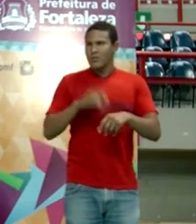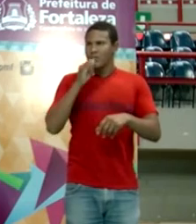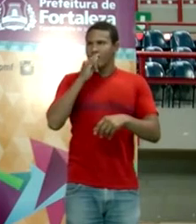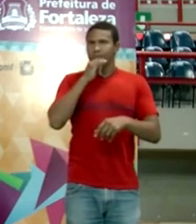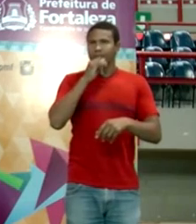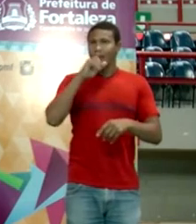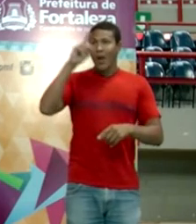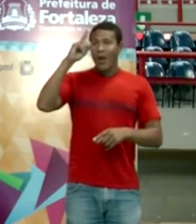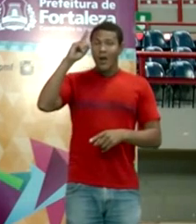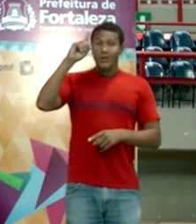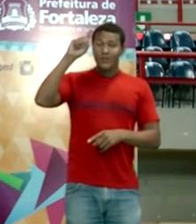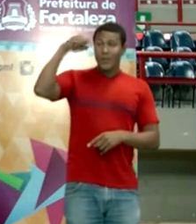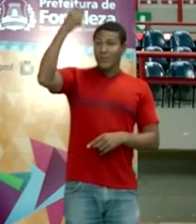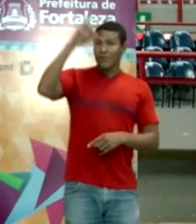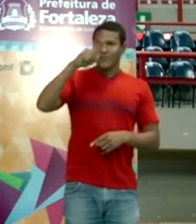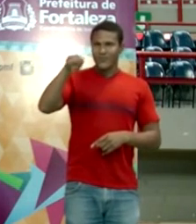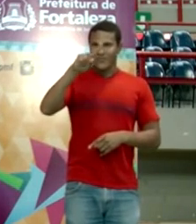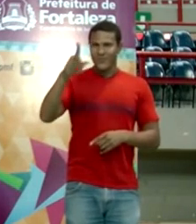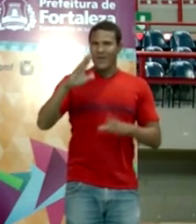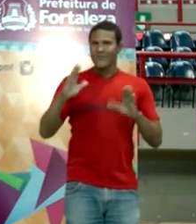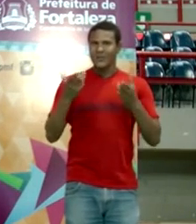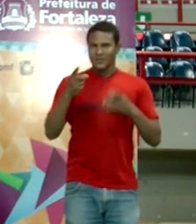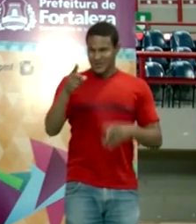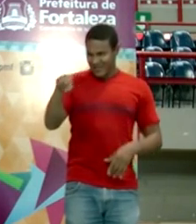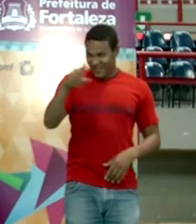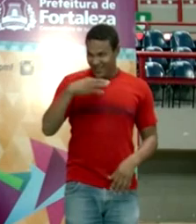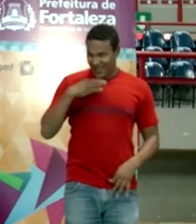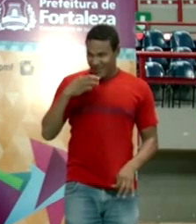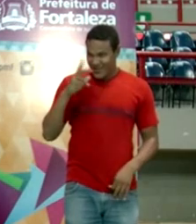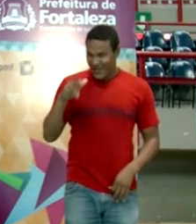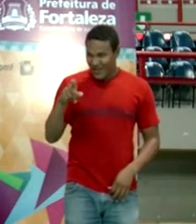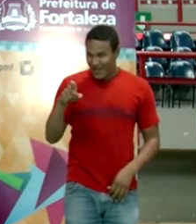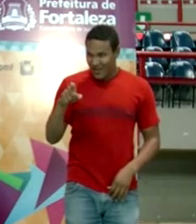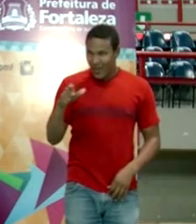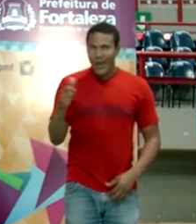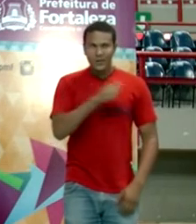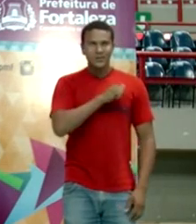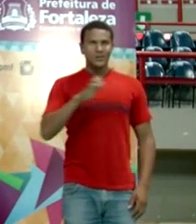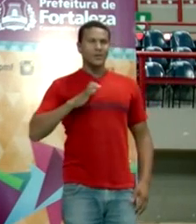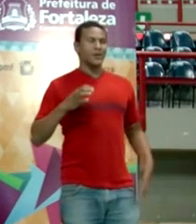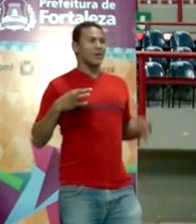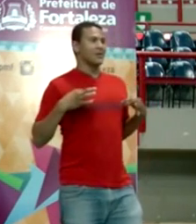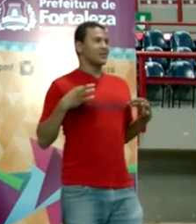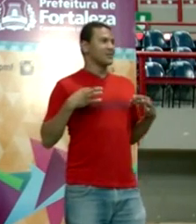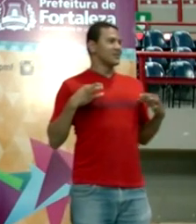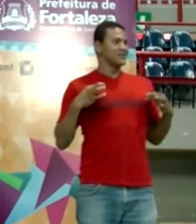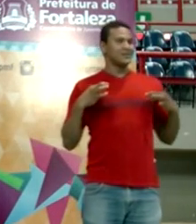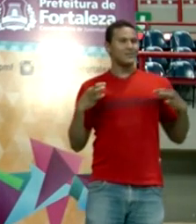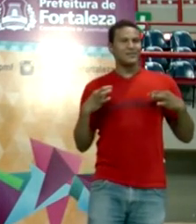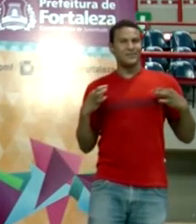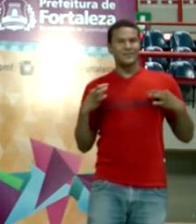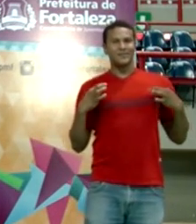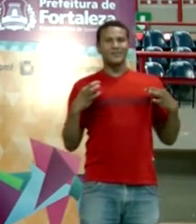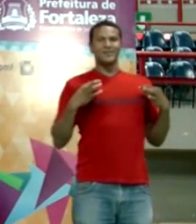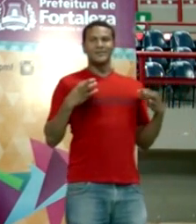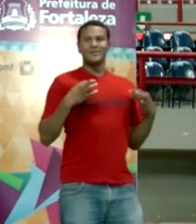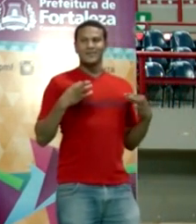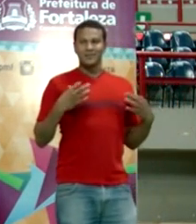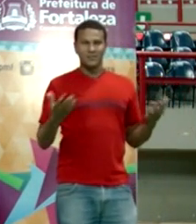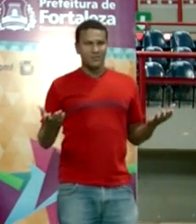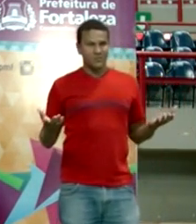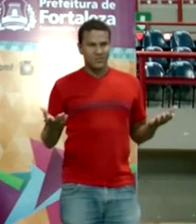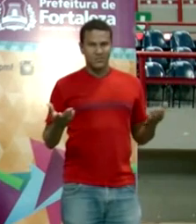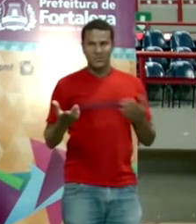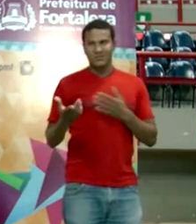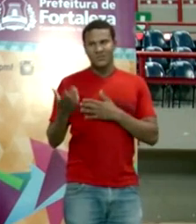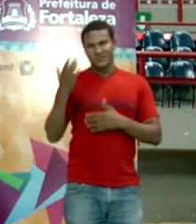vai à festa, você vai com essa roupa aí? Pode dizer que você frequenta a academia Enem, vai chegar lá arrasando? Acredito eu que